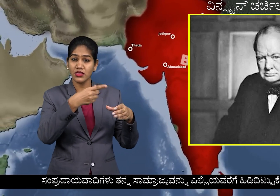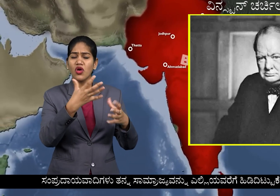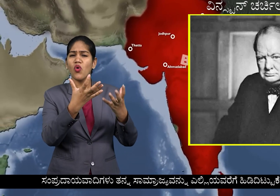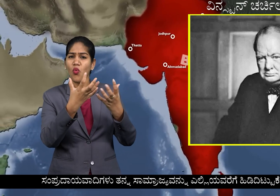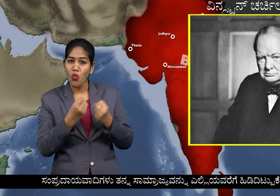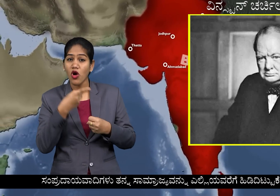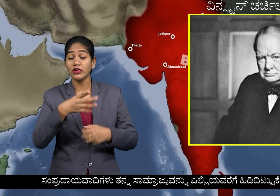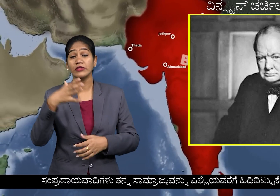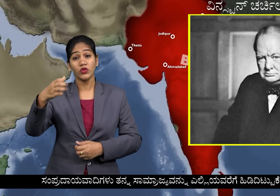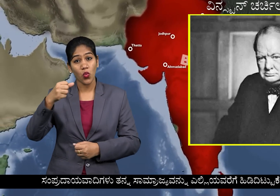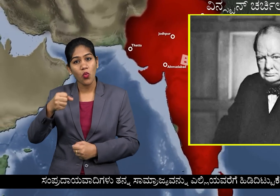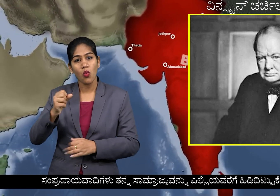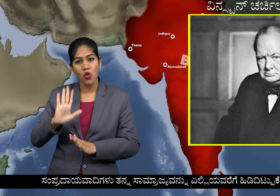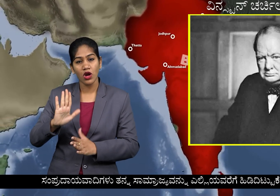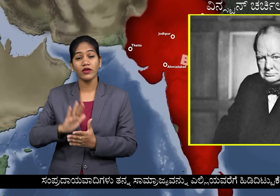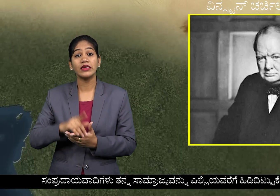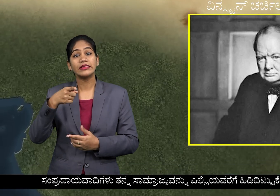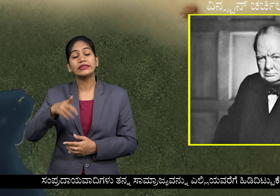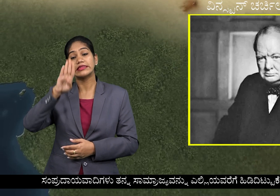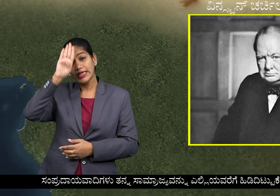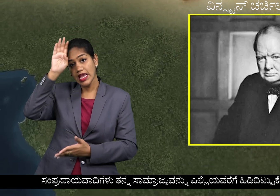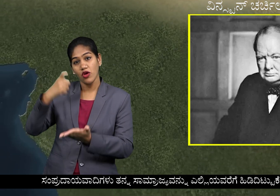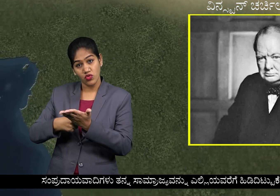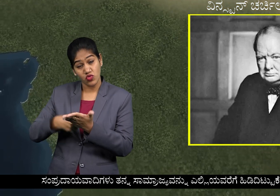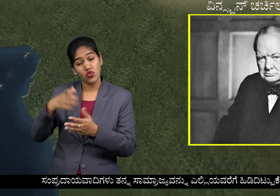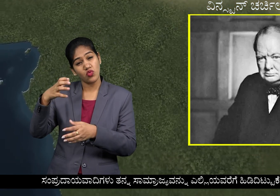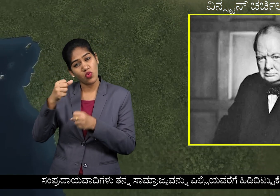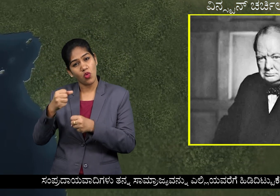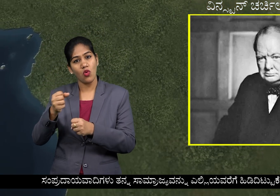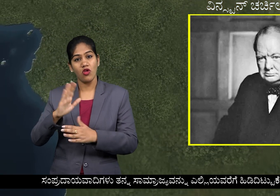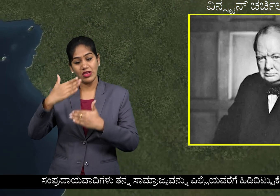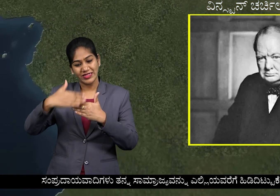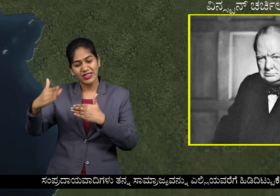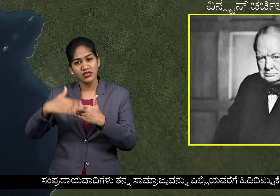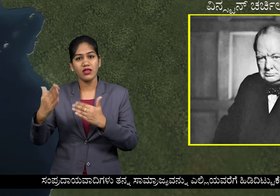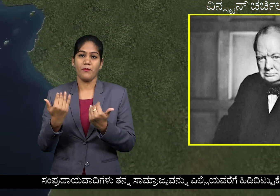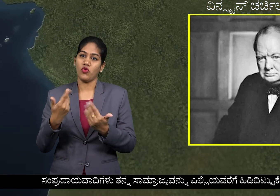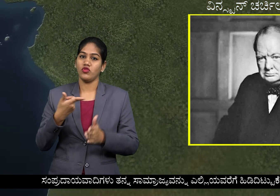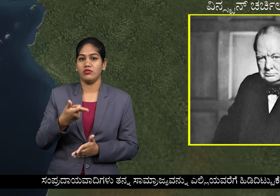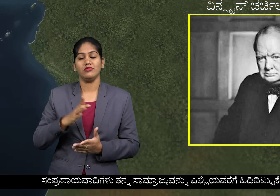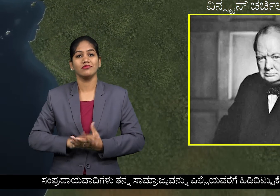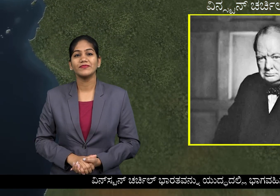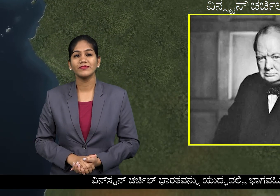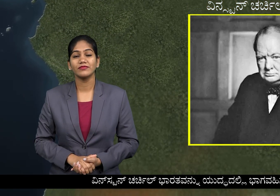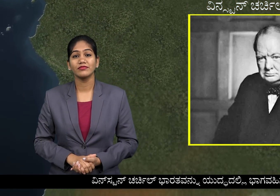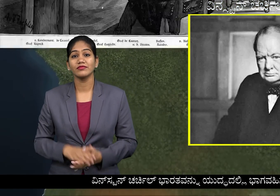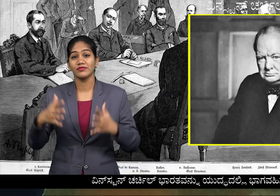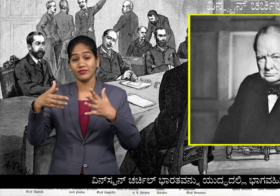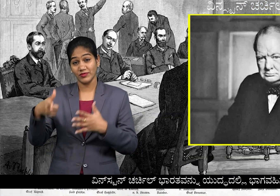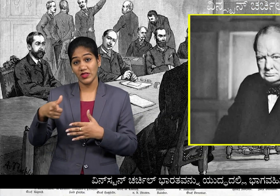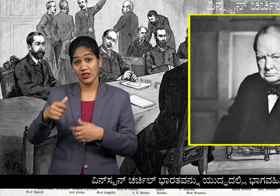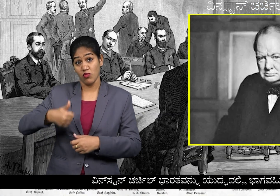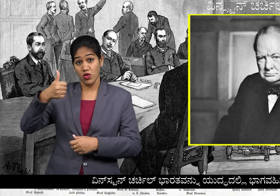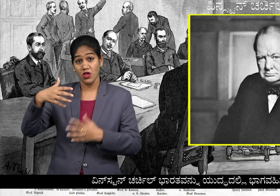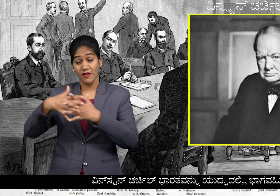ಸಾಂಪ್ರದಾಯವಾದಿಗಳು ತನ್ನ ಸಾಮ್ರಾಜ್ಯವನ್ನು ಎಲ್ಲಿಯವರೆಗೆ ಹಿಡಿದಿಟ್ಟುಕೊಳ್ಳಲು ಬಯಸಿದ್ದರು. ವಿನ್ಸ್ಟನ್